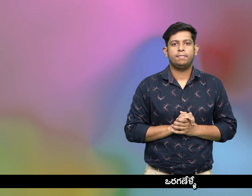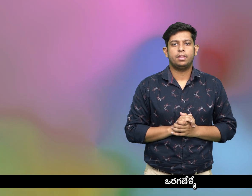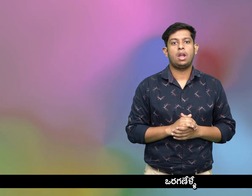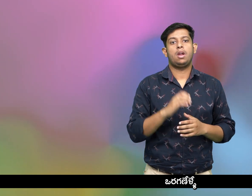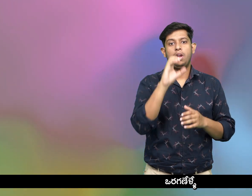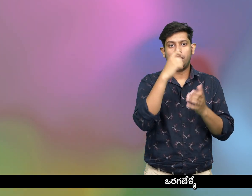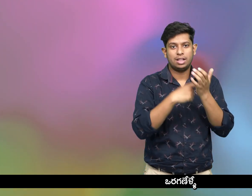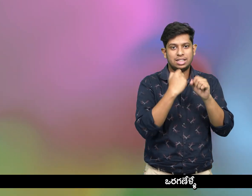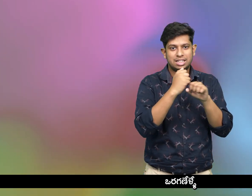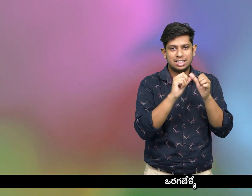ఆర్గానెల్లే,